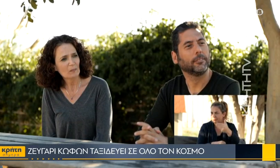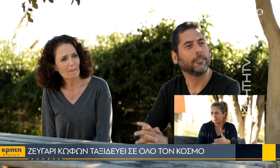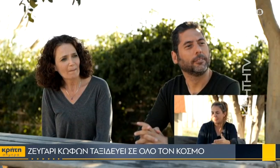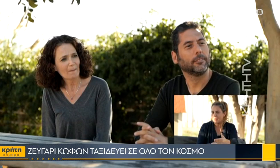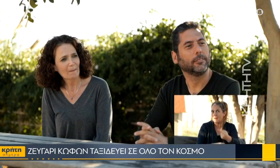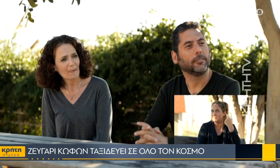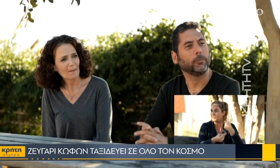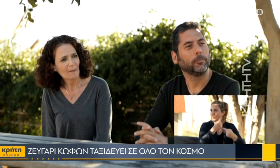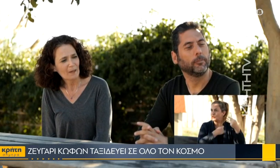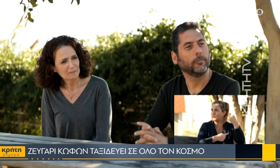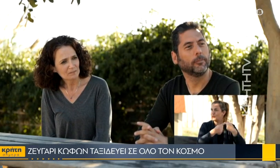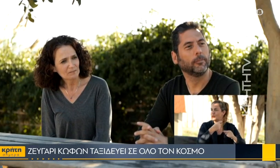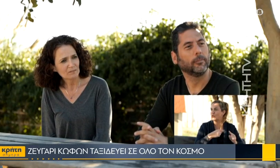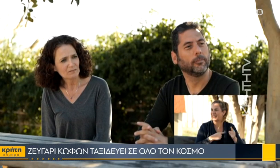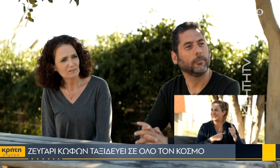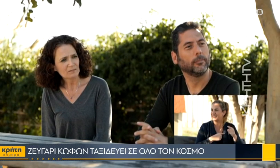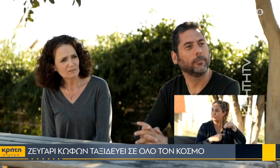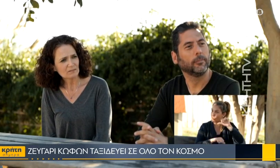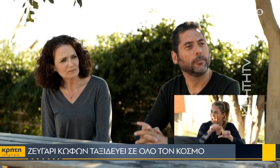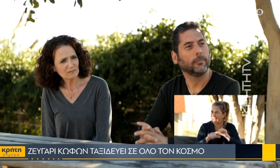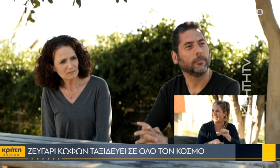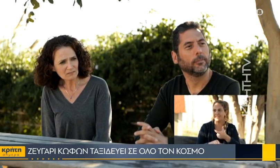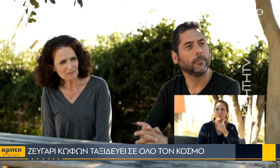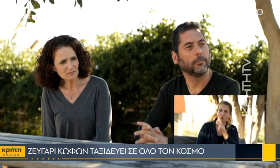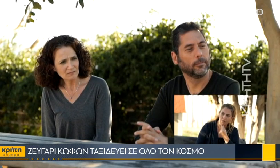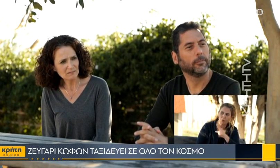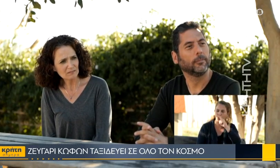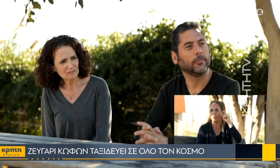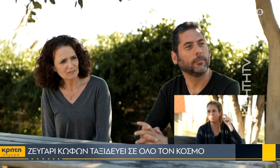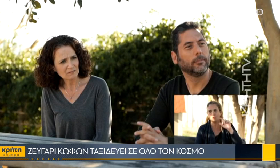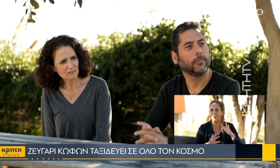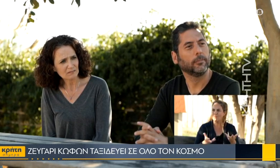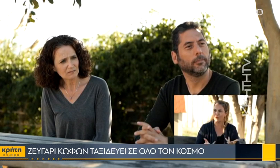μετά, πόσα πράγματα έχουν αλλάξει και έχουν βελτιωθεί για τους ίδιους?